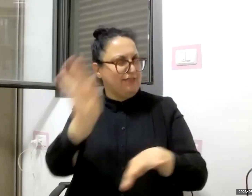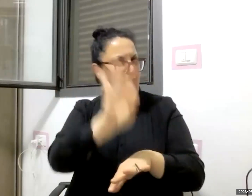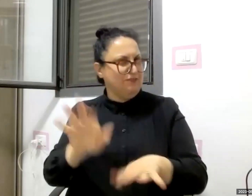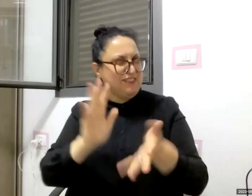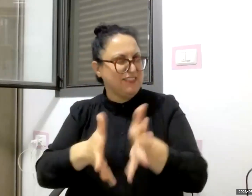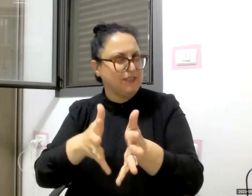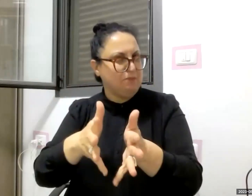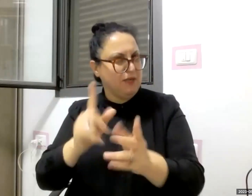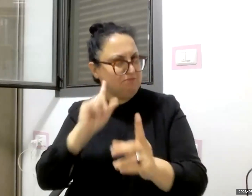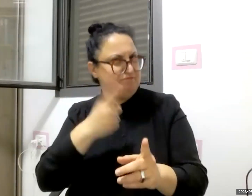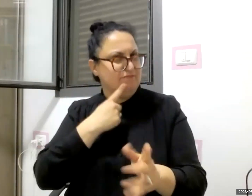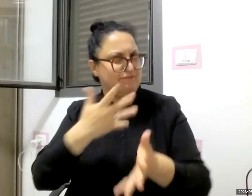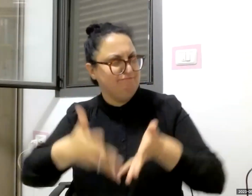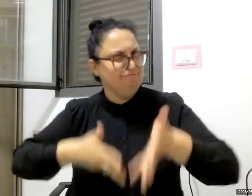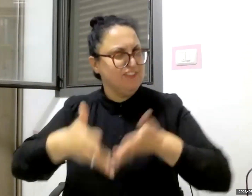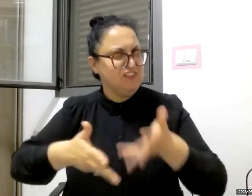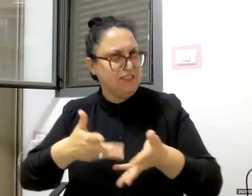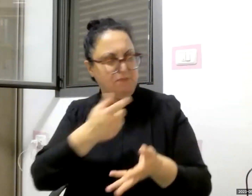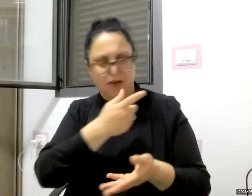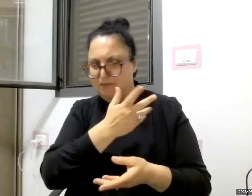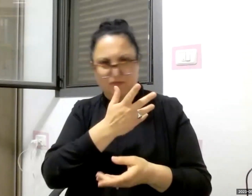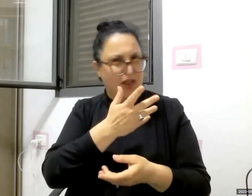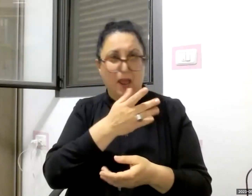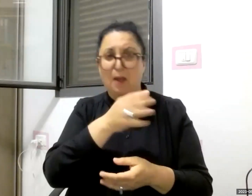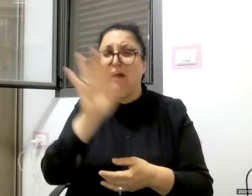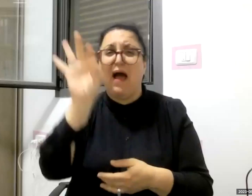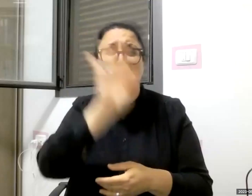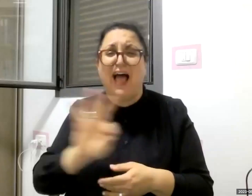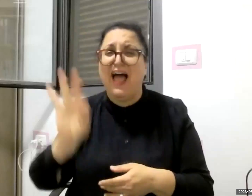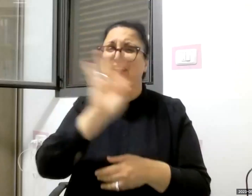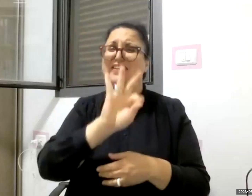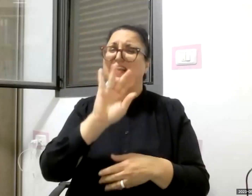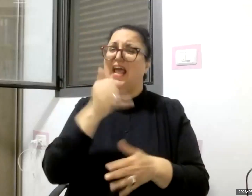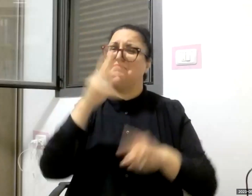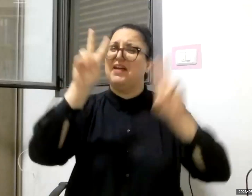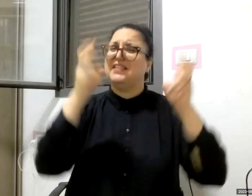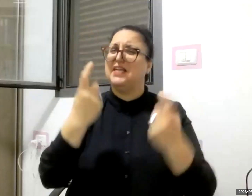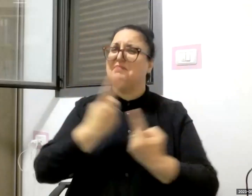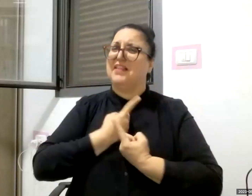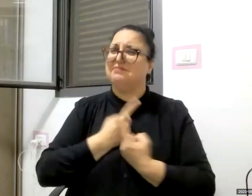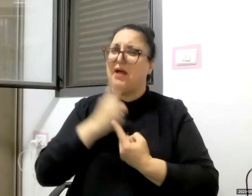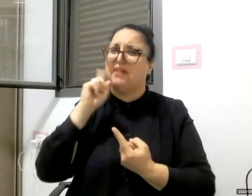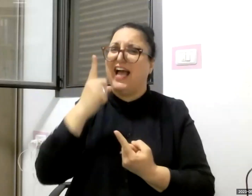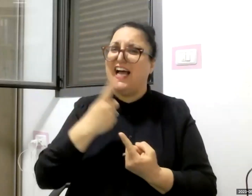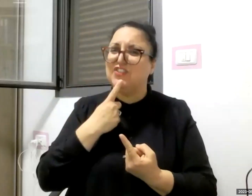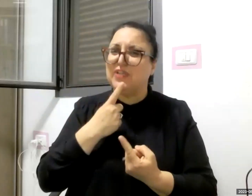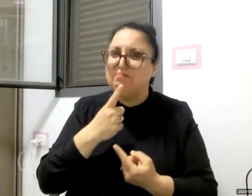הברית עדיין מסמנים שפת סימנים והם עדיין כן מגדירים עצמם